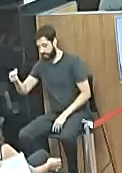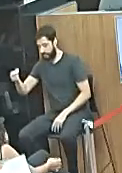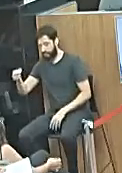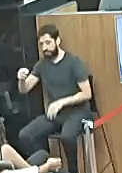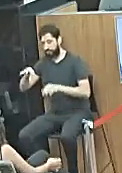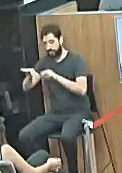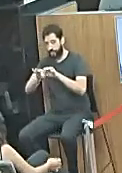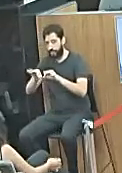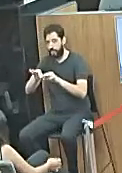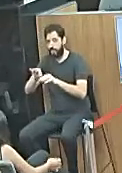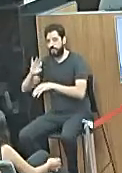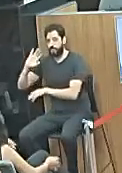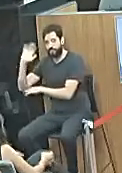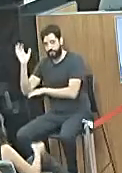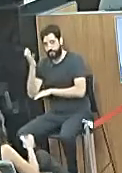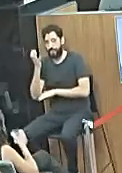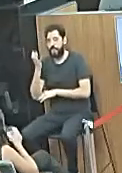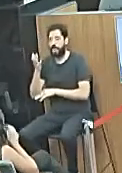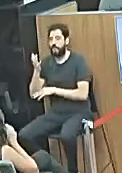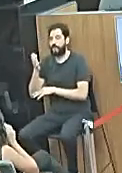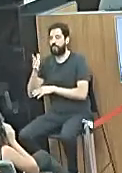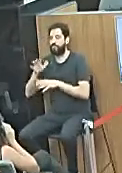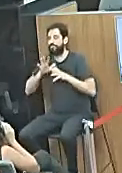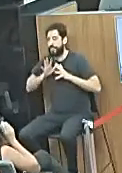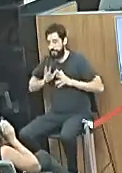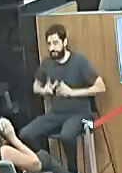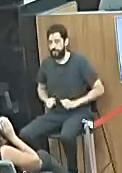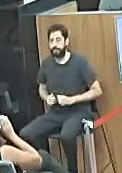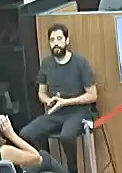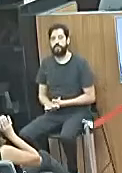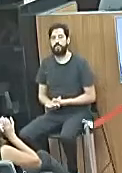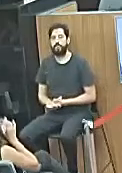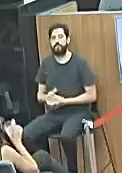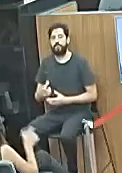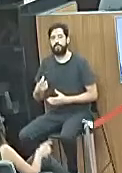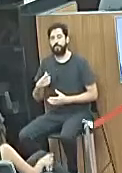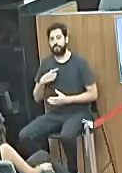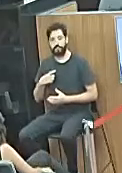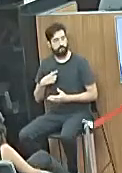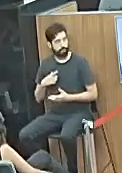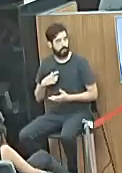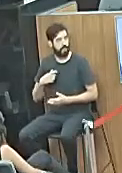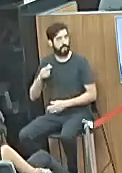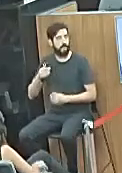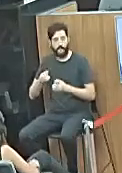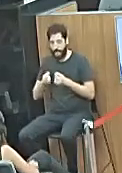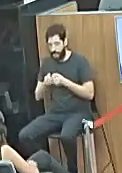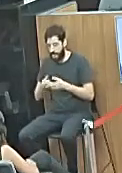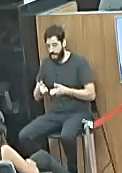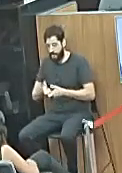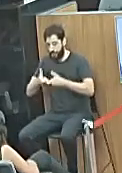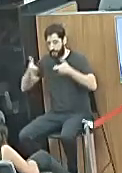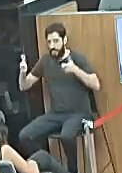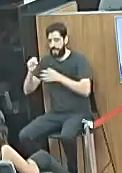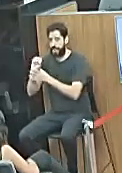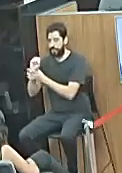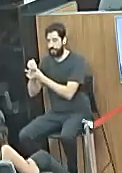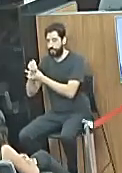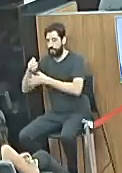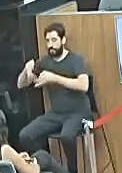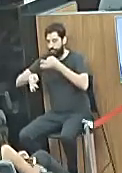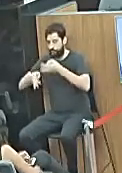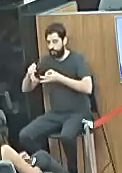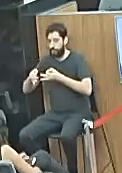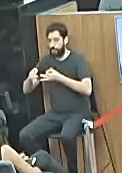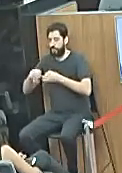saneamento programa 126 regularização fundiária ampliação da segurança jurídica no